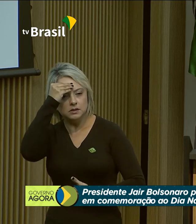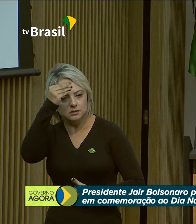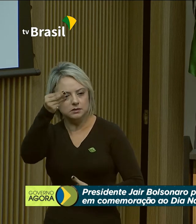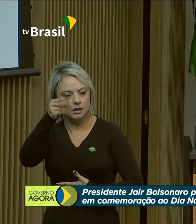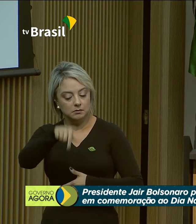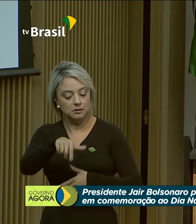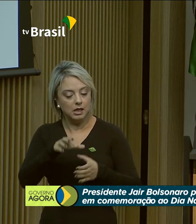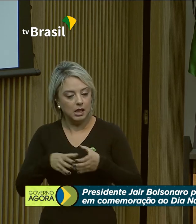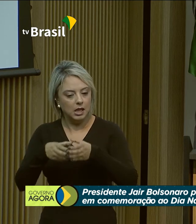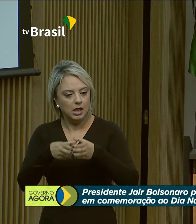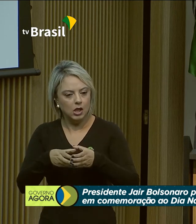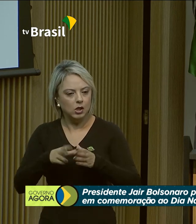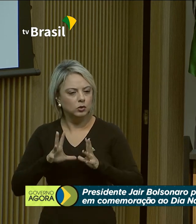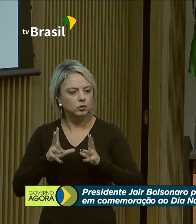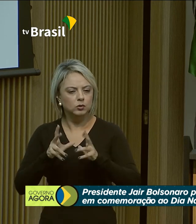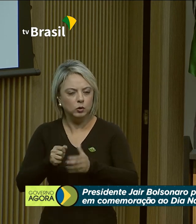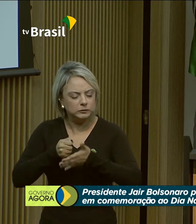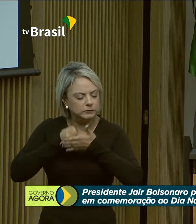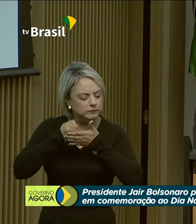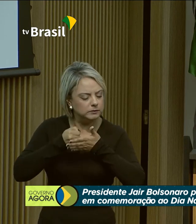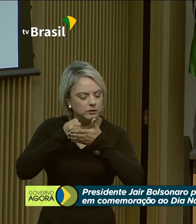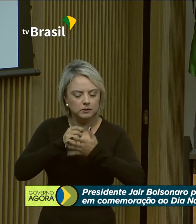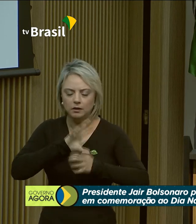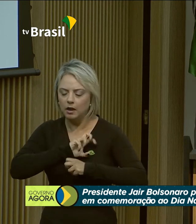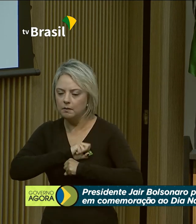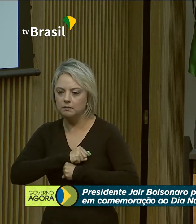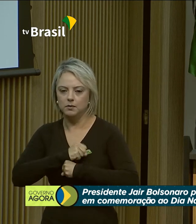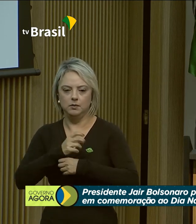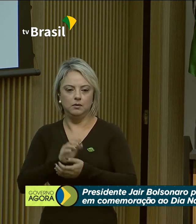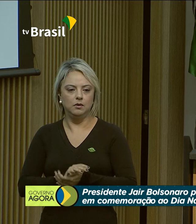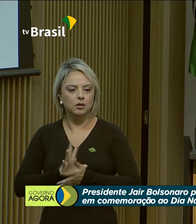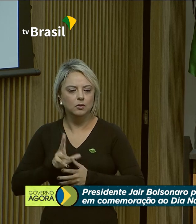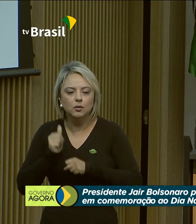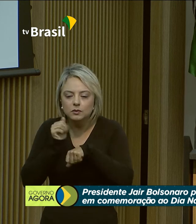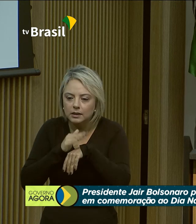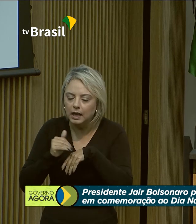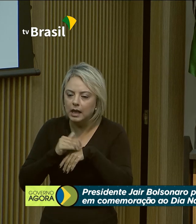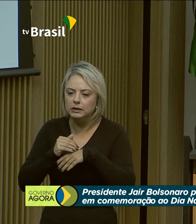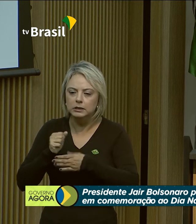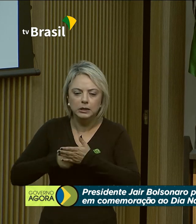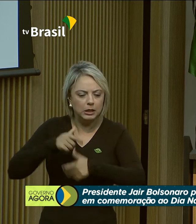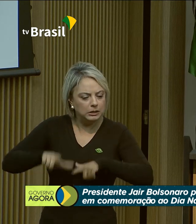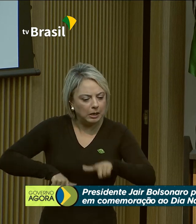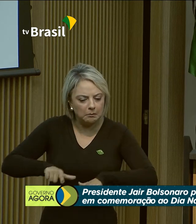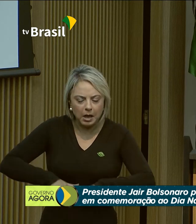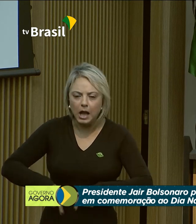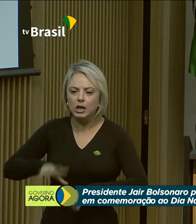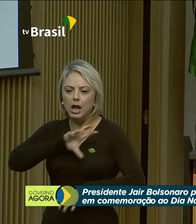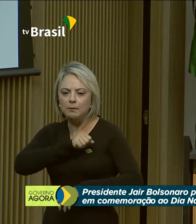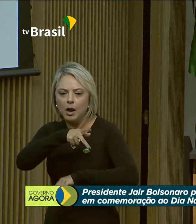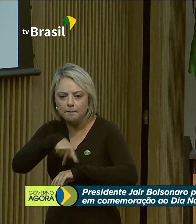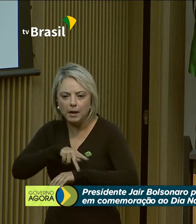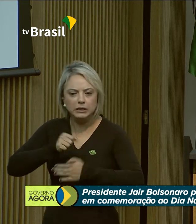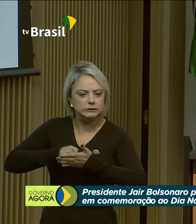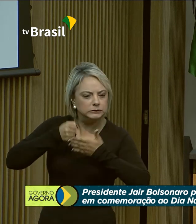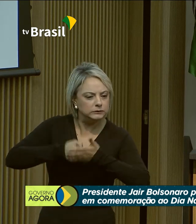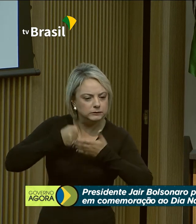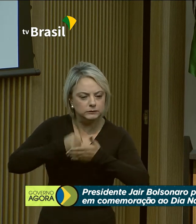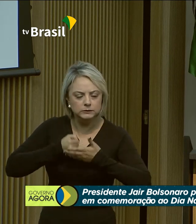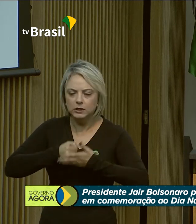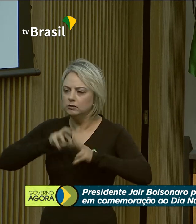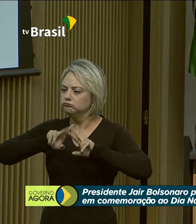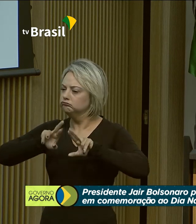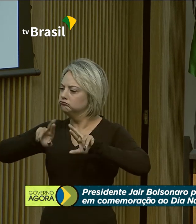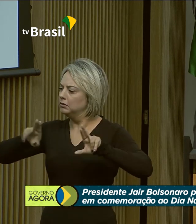de campeonato, toda a dedicação, todo o amor, todo o carinho, empenho e patriotismo da seleção, lutando com gigantes do